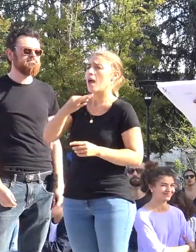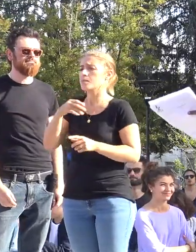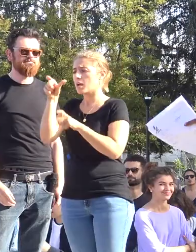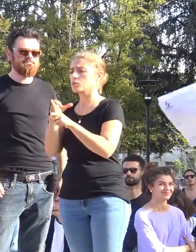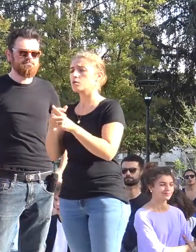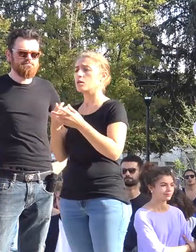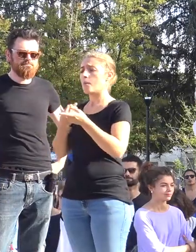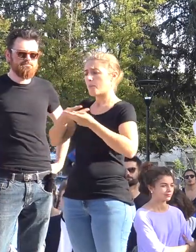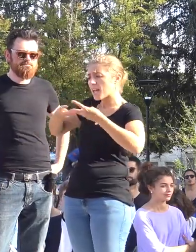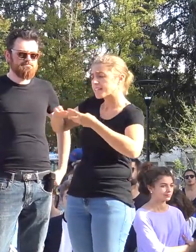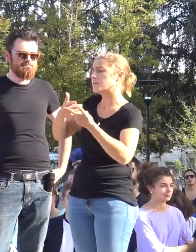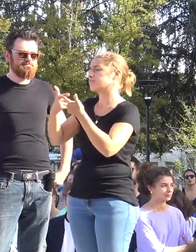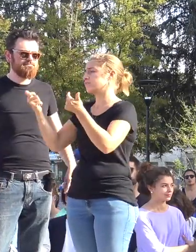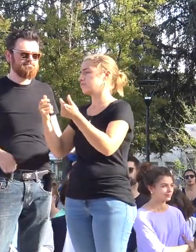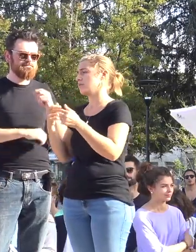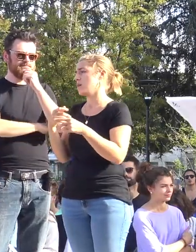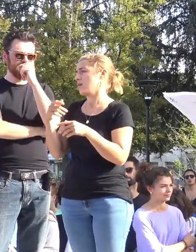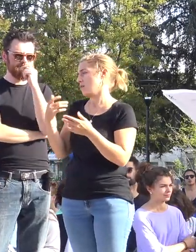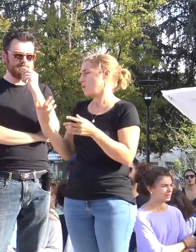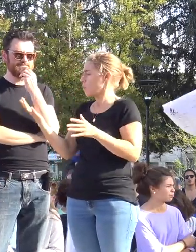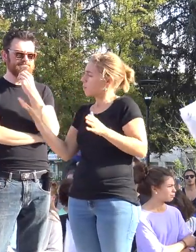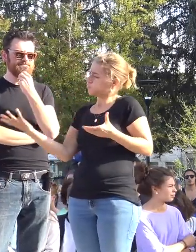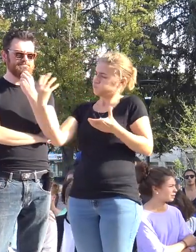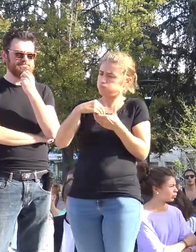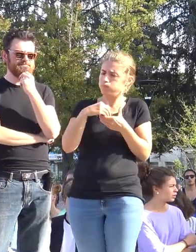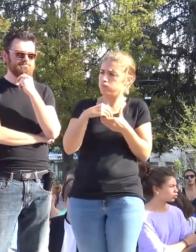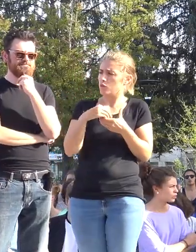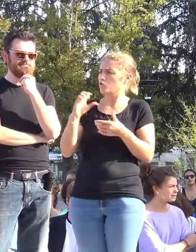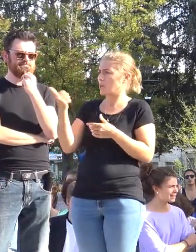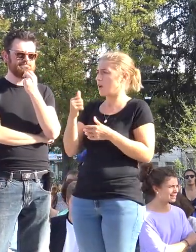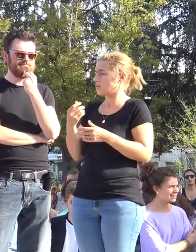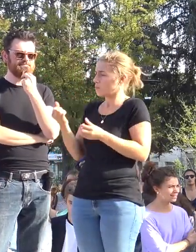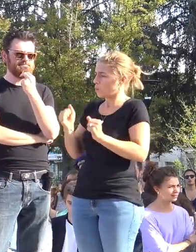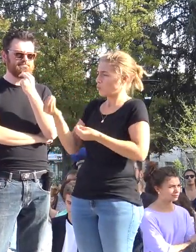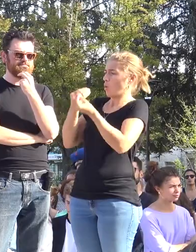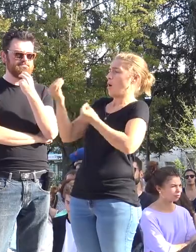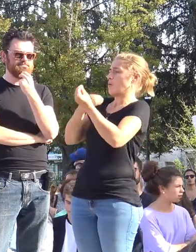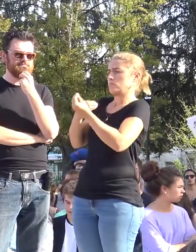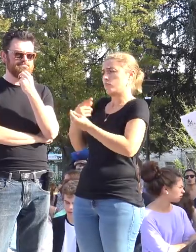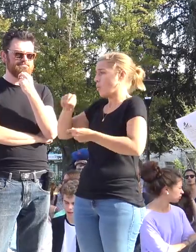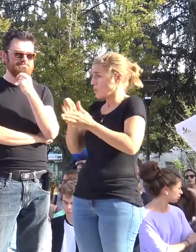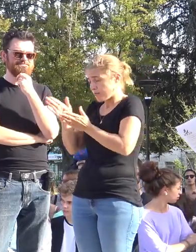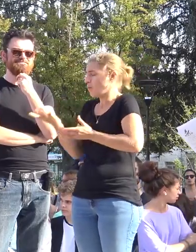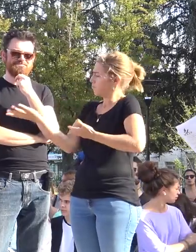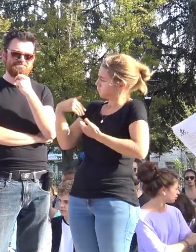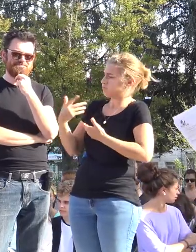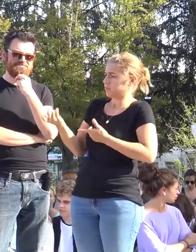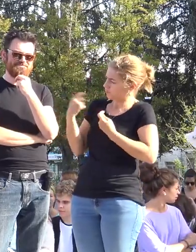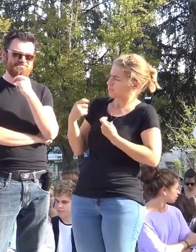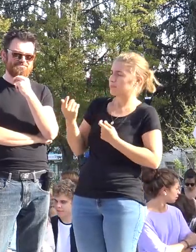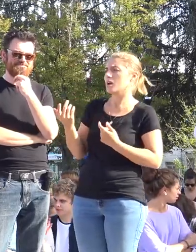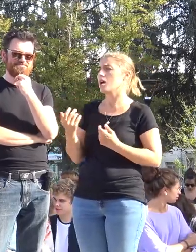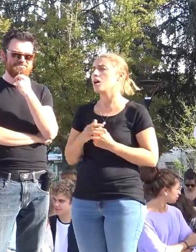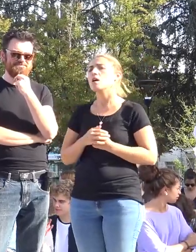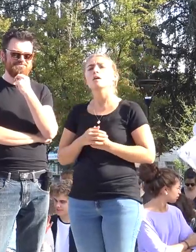street marketing. Et nous en passons. Toutes les bonnes volontés sont les bienvenues. Vraiment, vraiment, vraiment. Pour que les gens